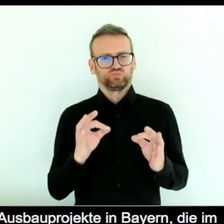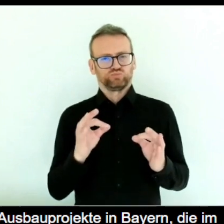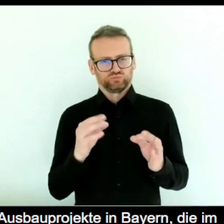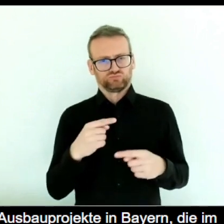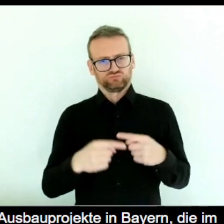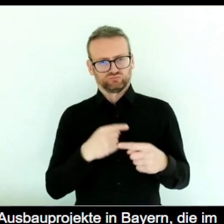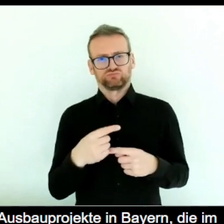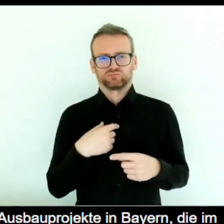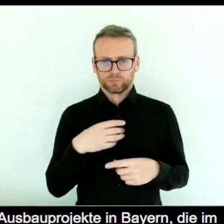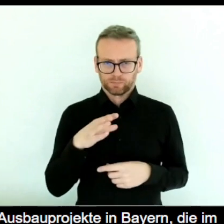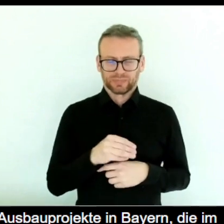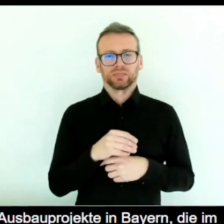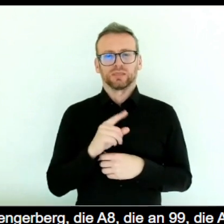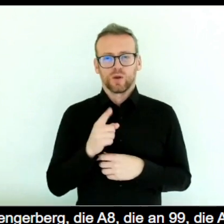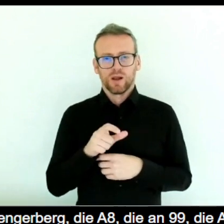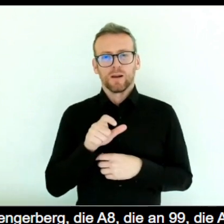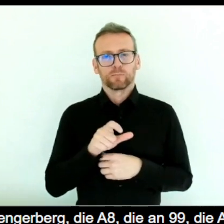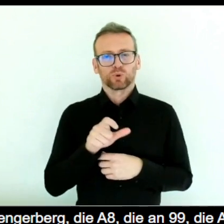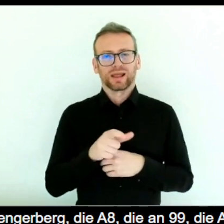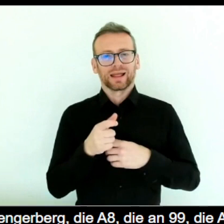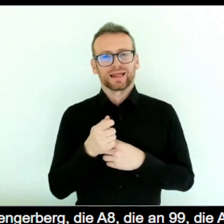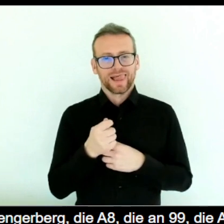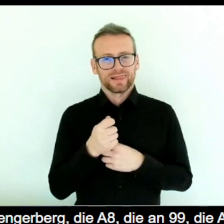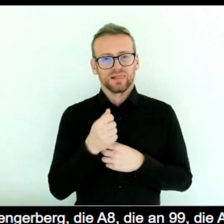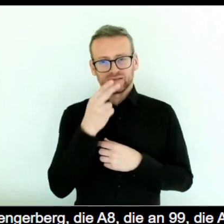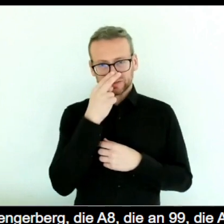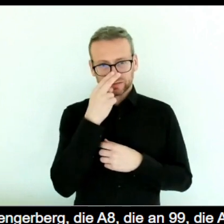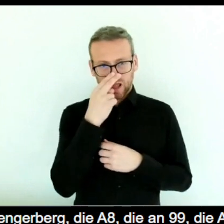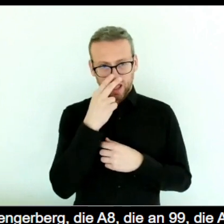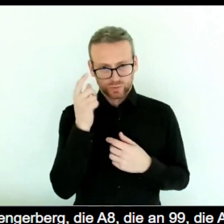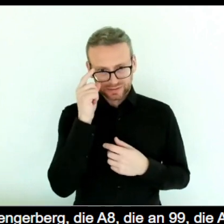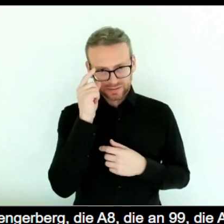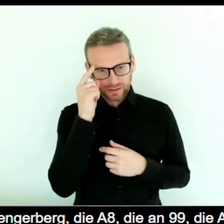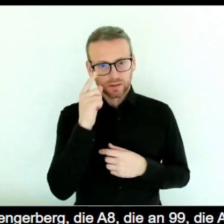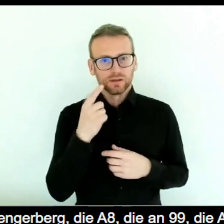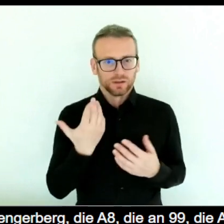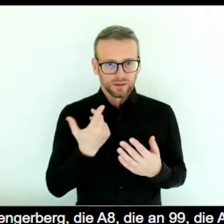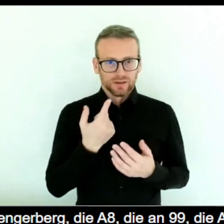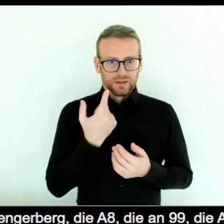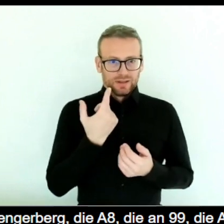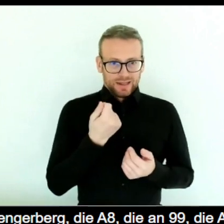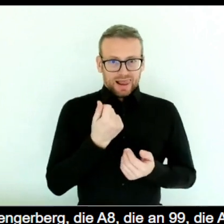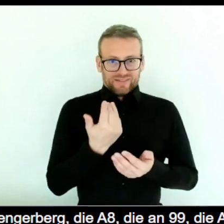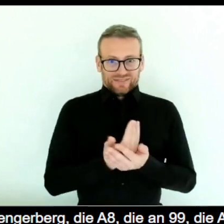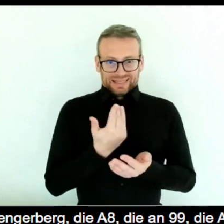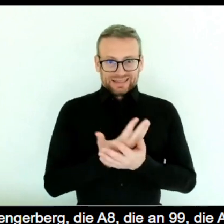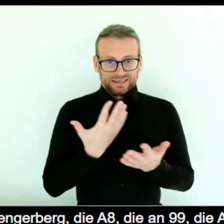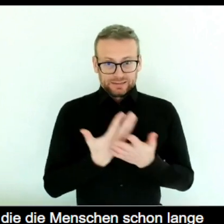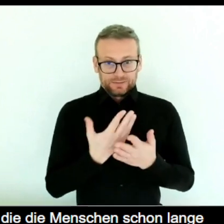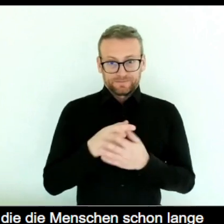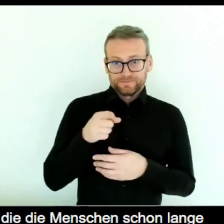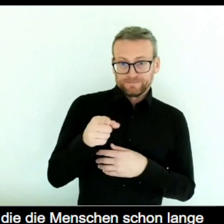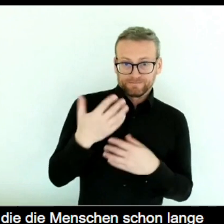ausgebaut werden soll. Ich möchte nur noch einmal darauf hinweisen. Ich habe auch mit Freude gelesen, dass es jetzt hier, dass auch in Berlin die Erkenntnis